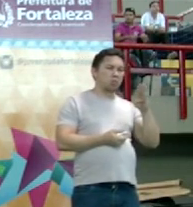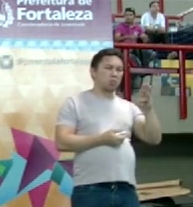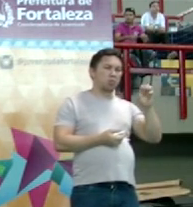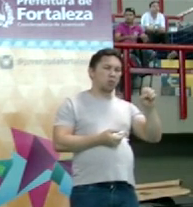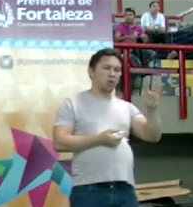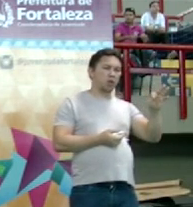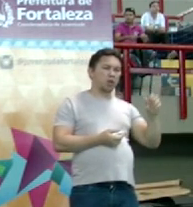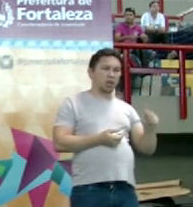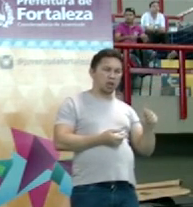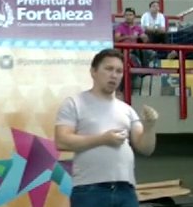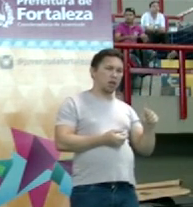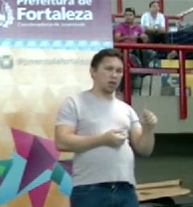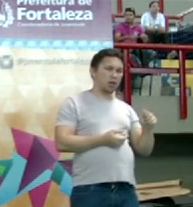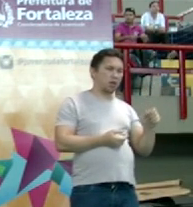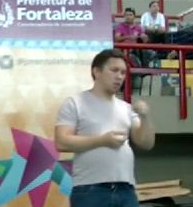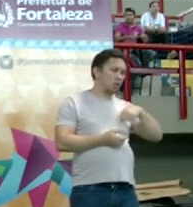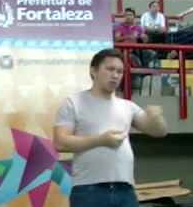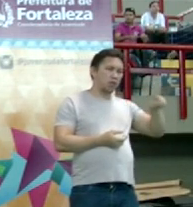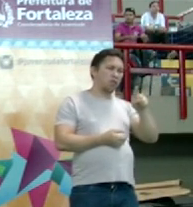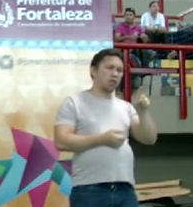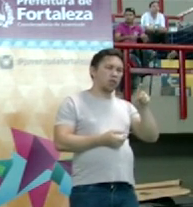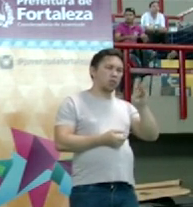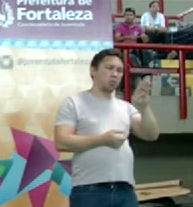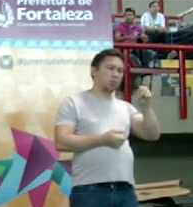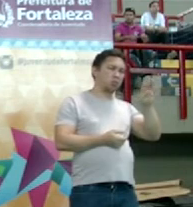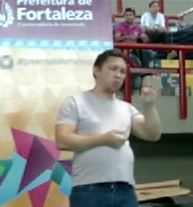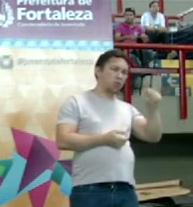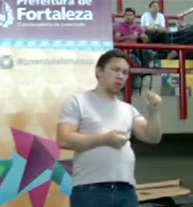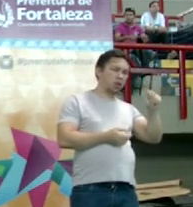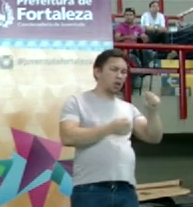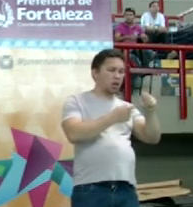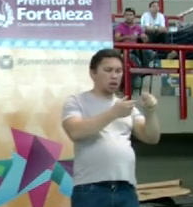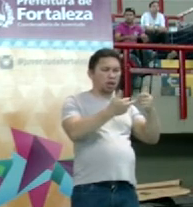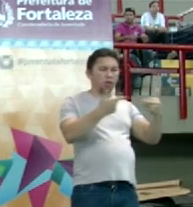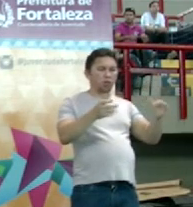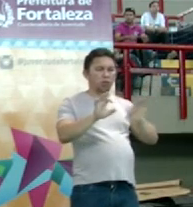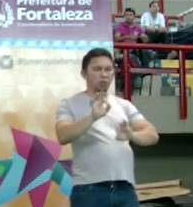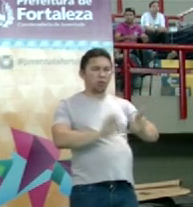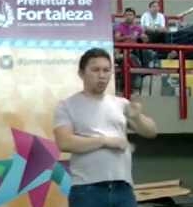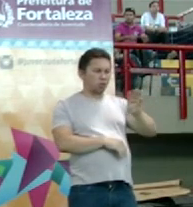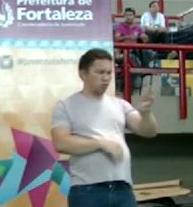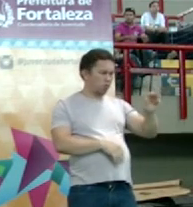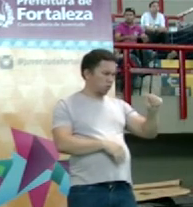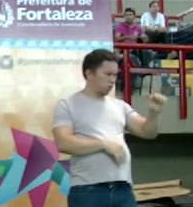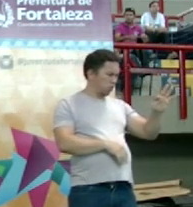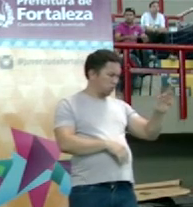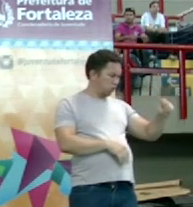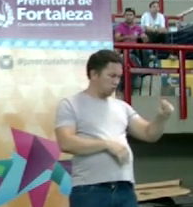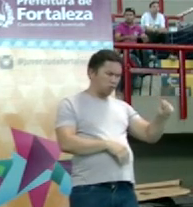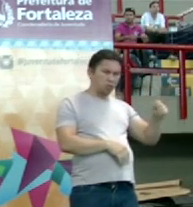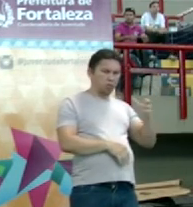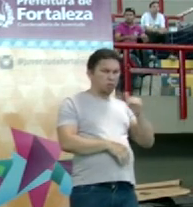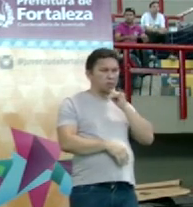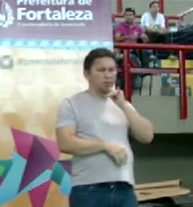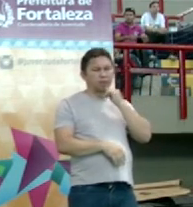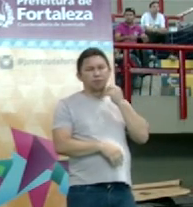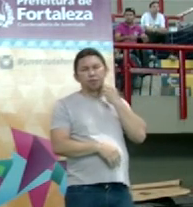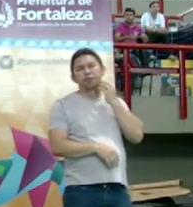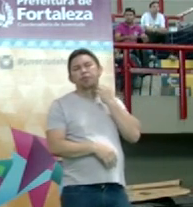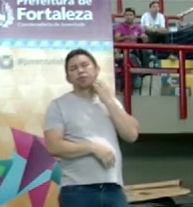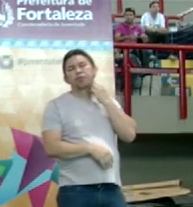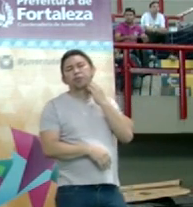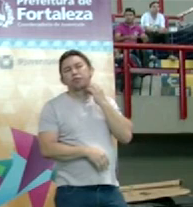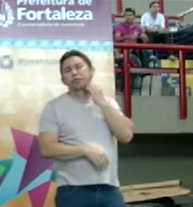nordestina, é cearense, vamos botar as coisas em ordem. Se você está falando de um tema político, por exemplo,